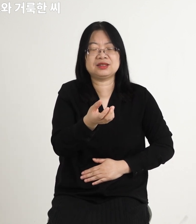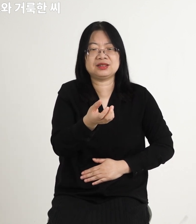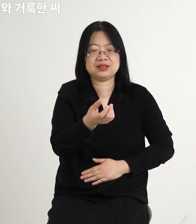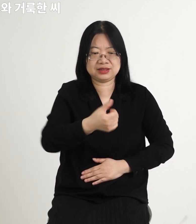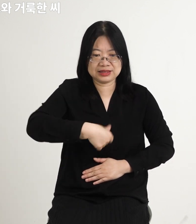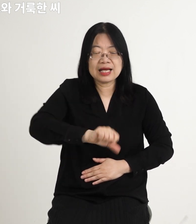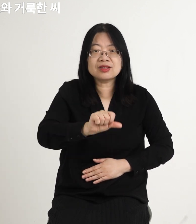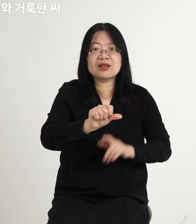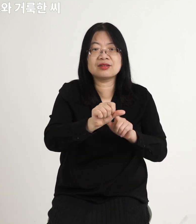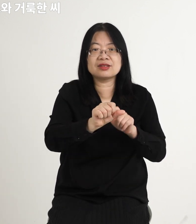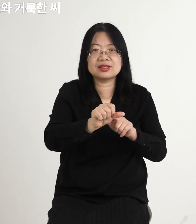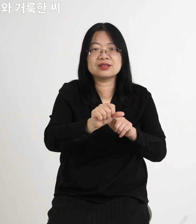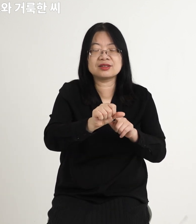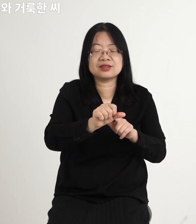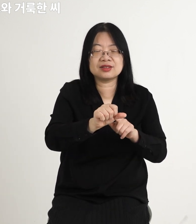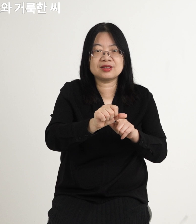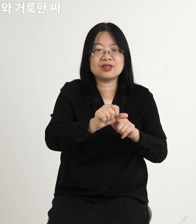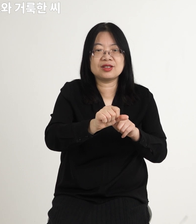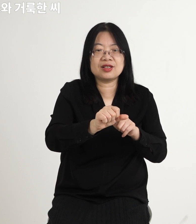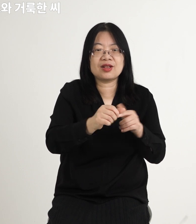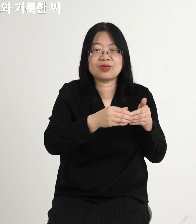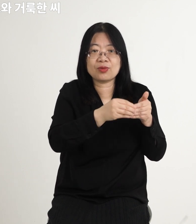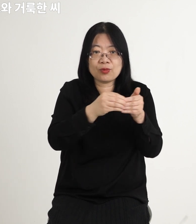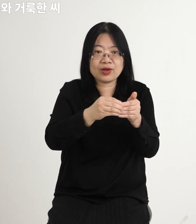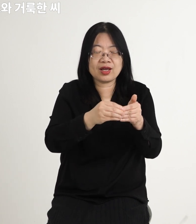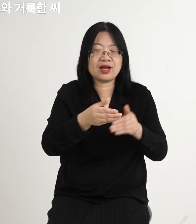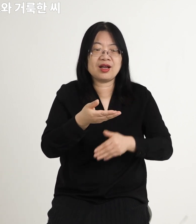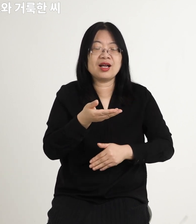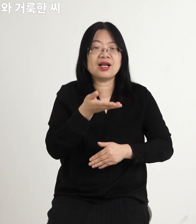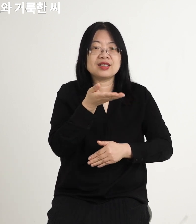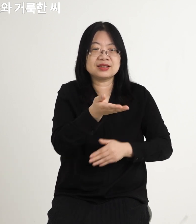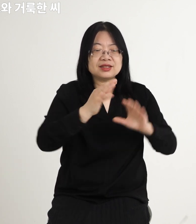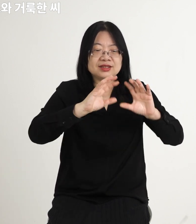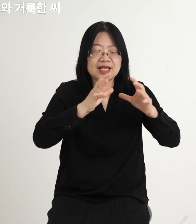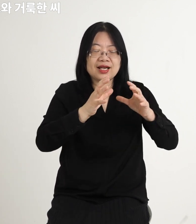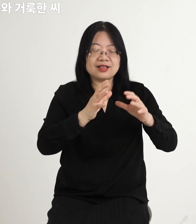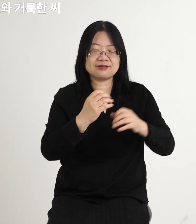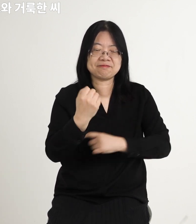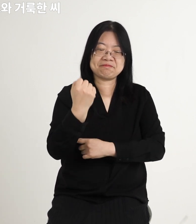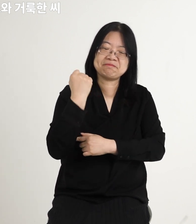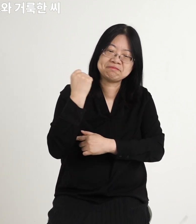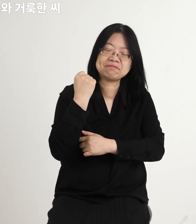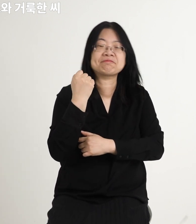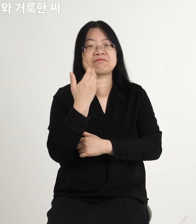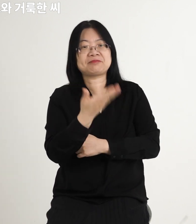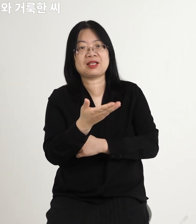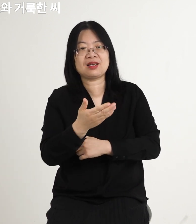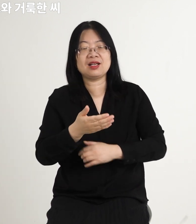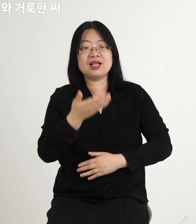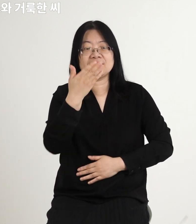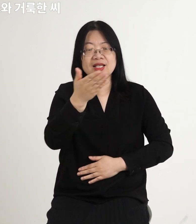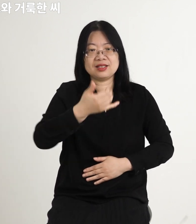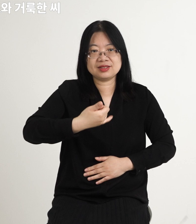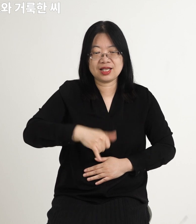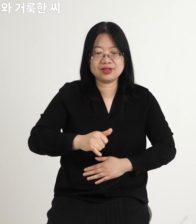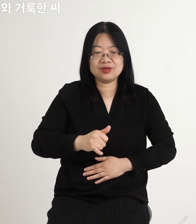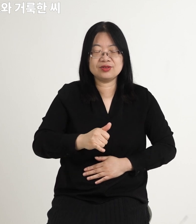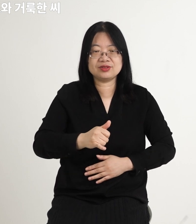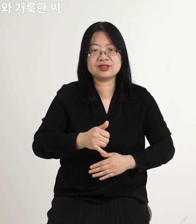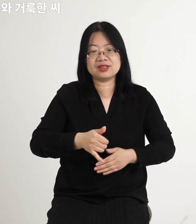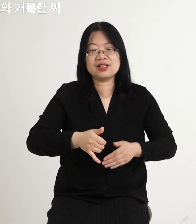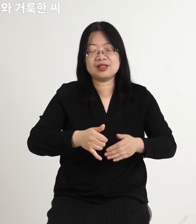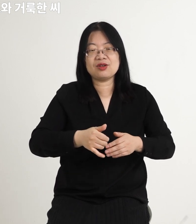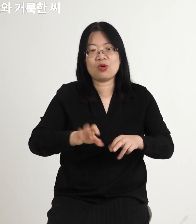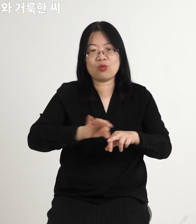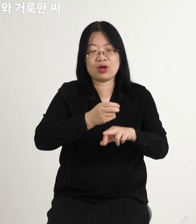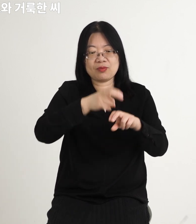씨를 네 뒤에 세워 그의 나라를 견고하게 하리라. 그러니까 네 씨를 뒤에 세워서 그의 나라. 그러니까